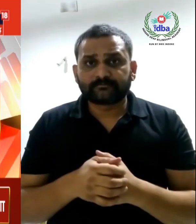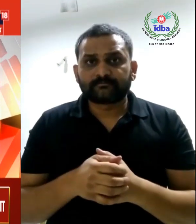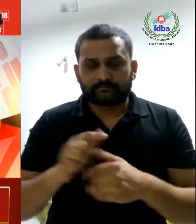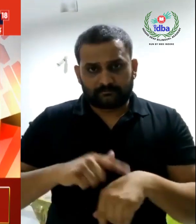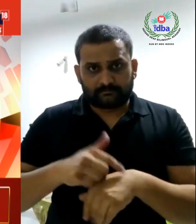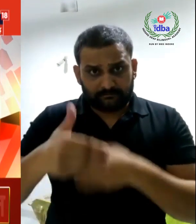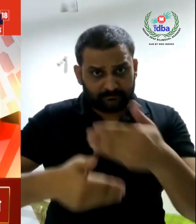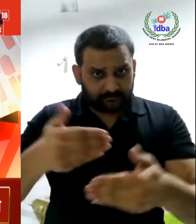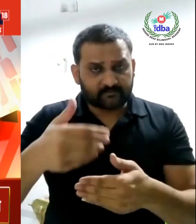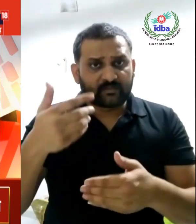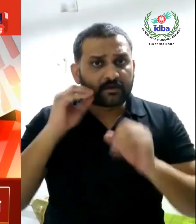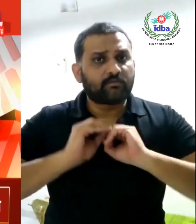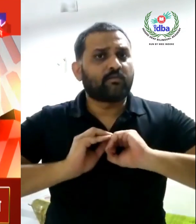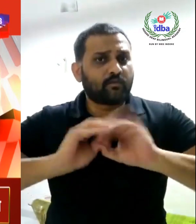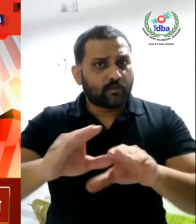आगामी आदेश तक